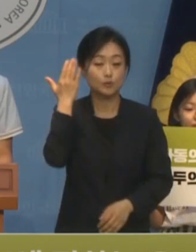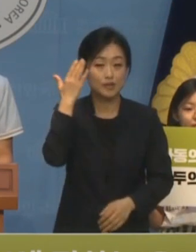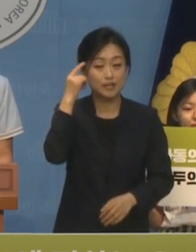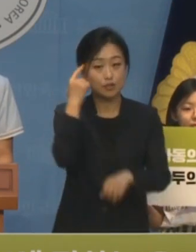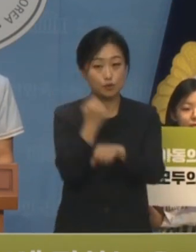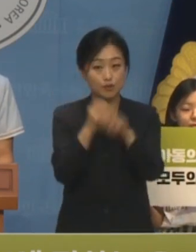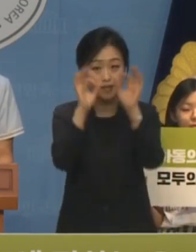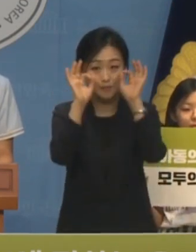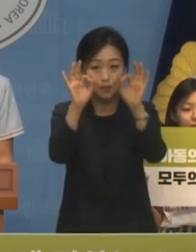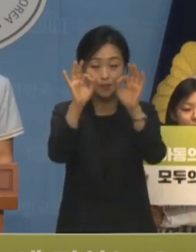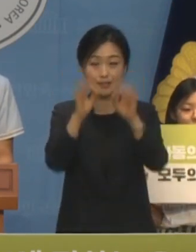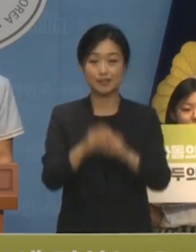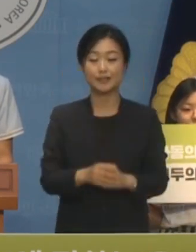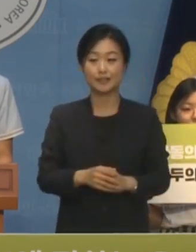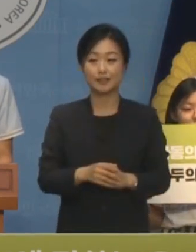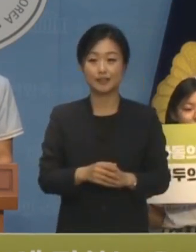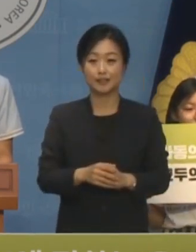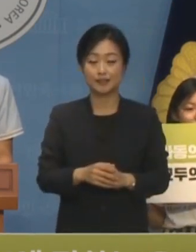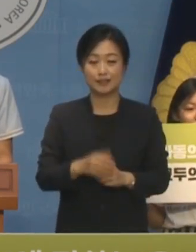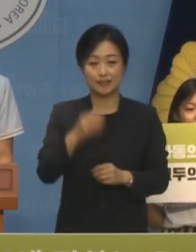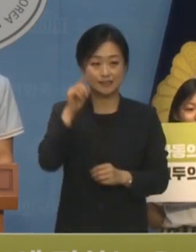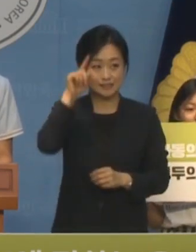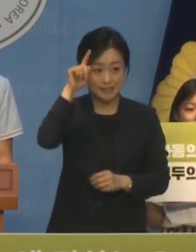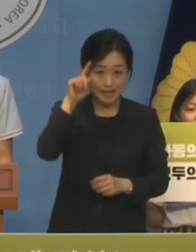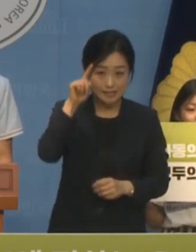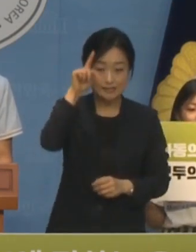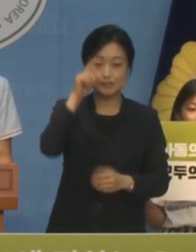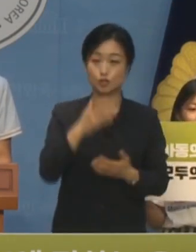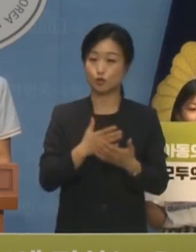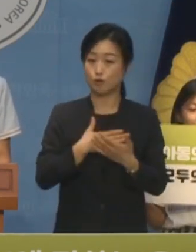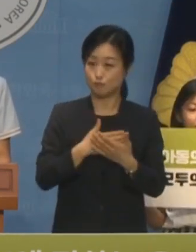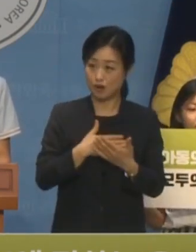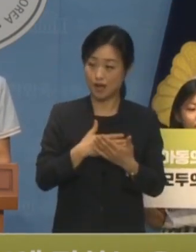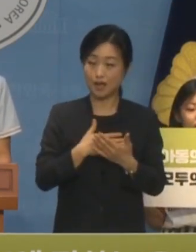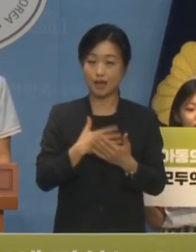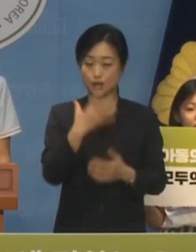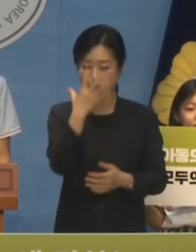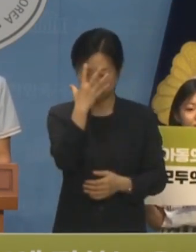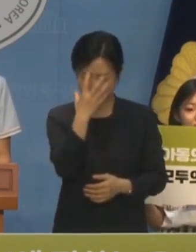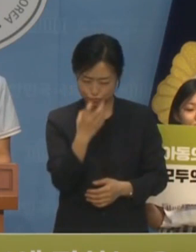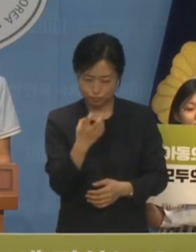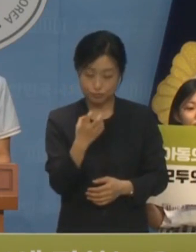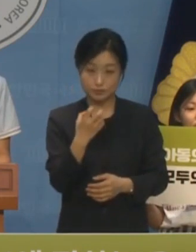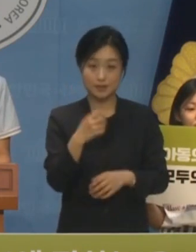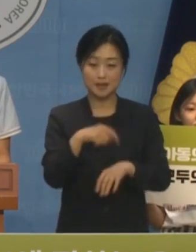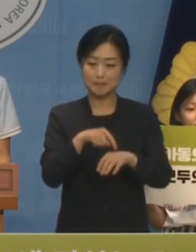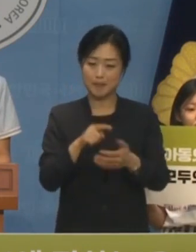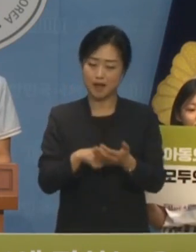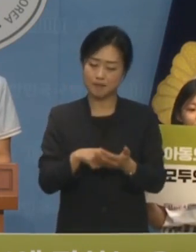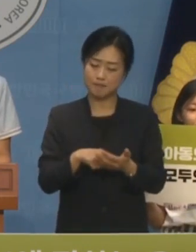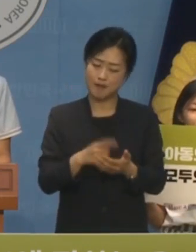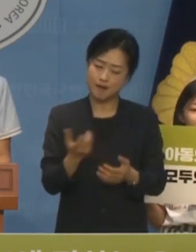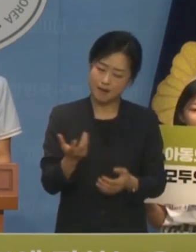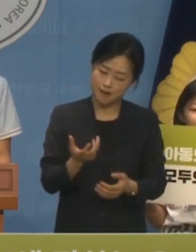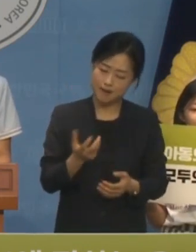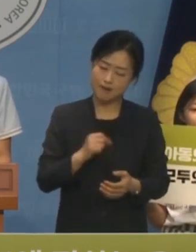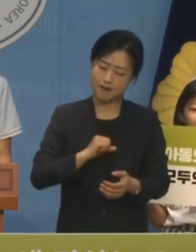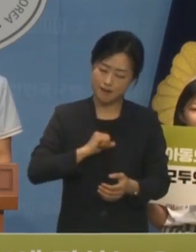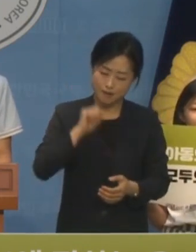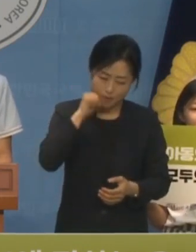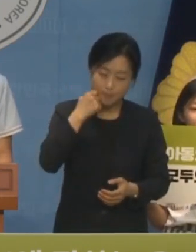연구에 따르면 많은 아동들이 스트레스, 불안, 우울감 등 다양한 심리적 어려움을 겪고 있다고